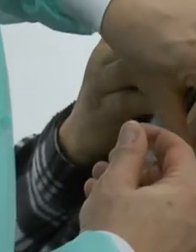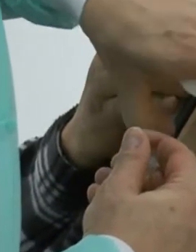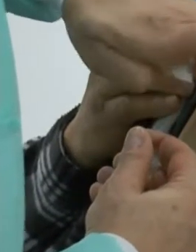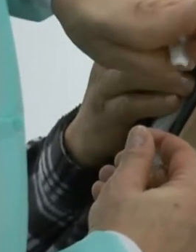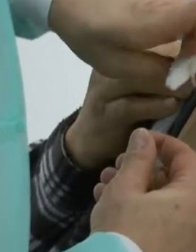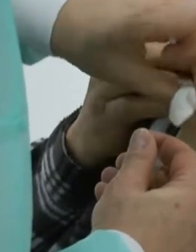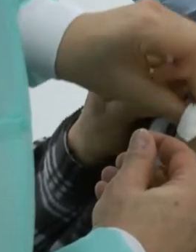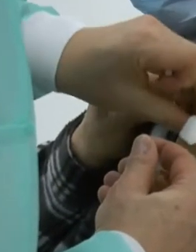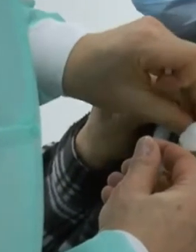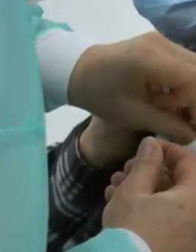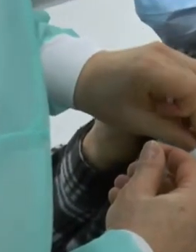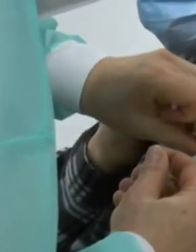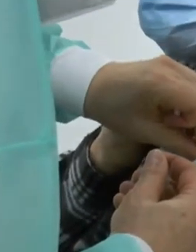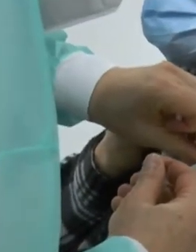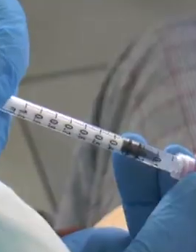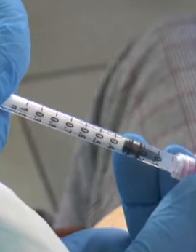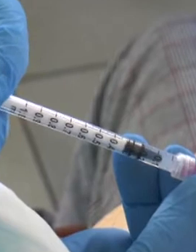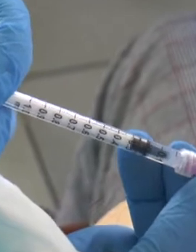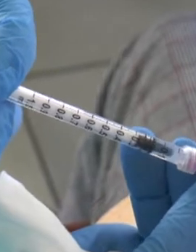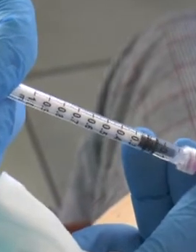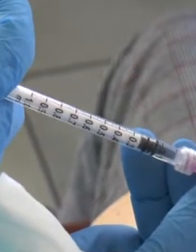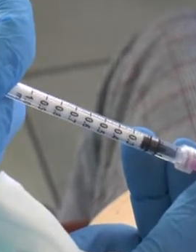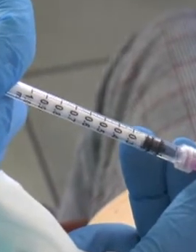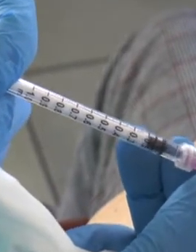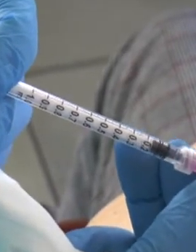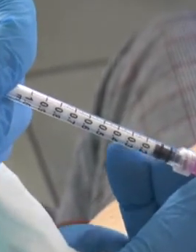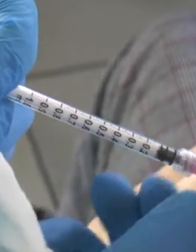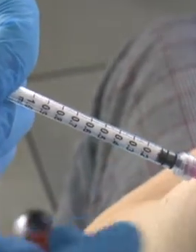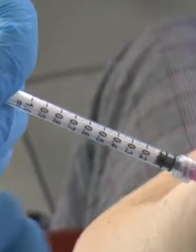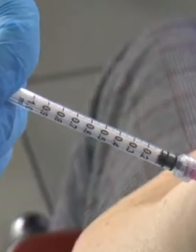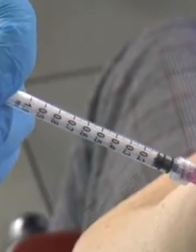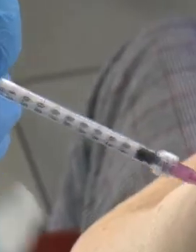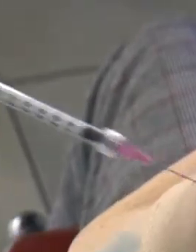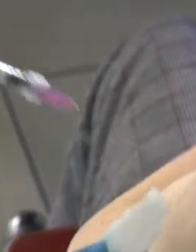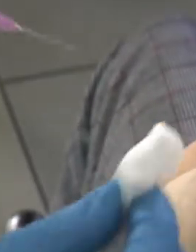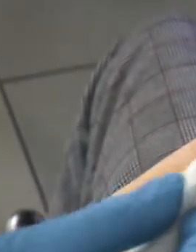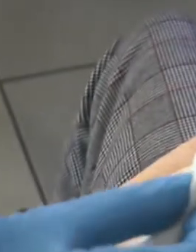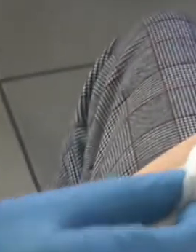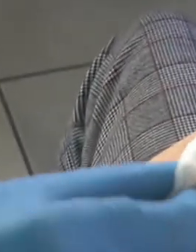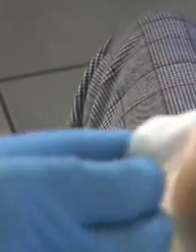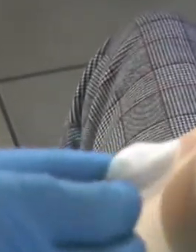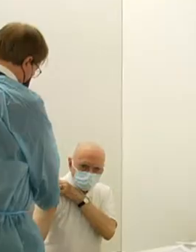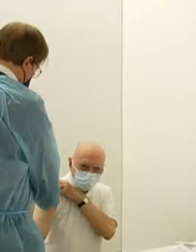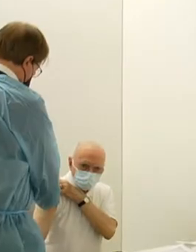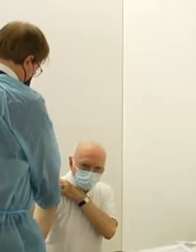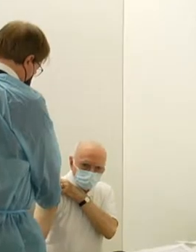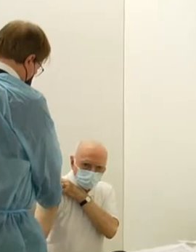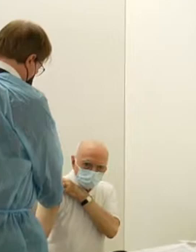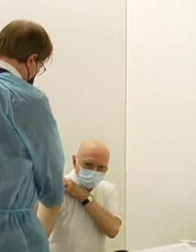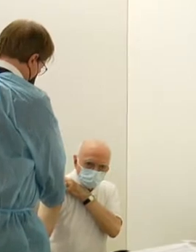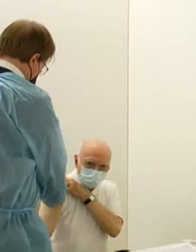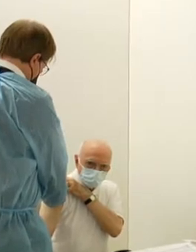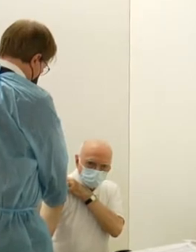possibile grazie alla stabilità nel flusso delle forniture, dato che le consegne di Pfizer e Moderna sono assicurate e che c'è notevole disponibilità anche di